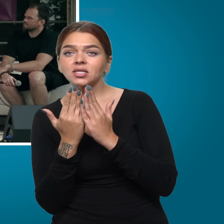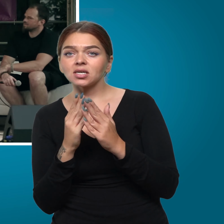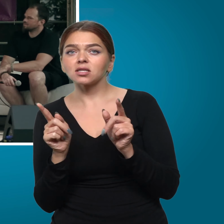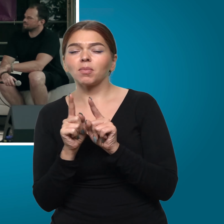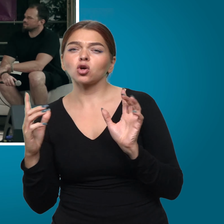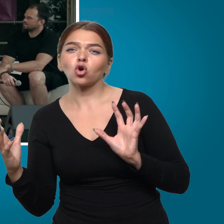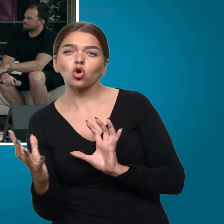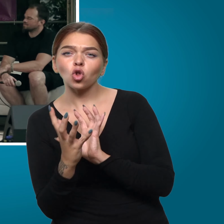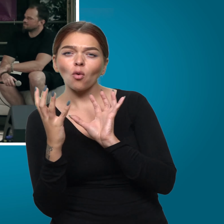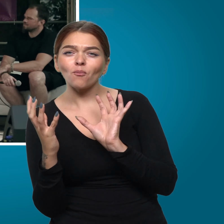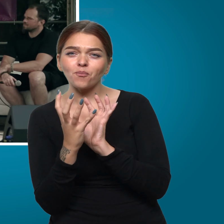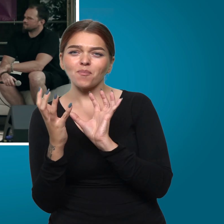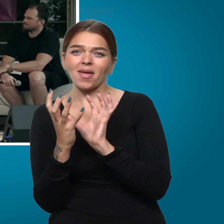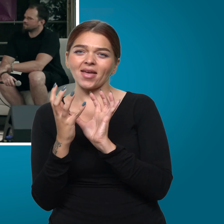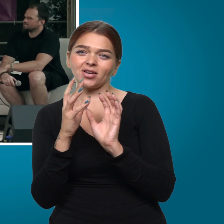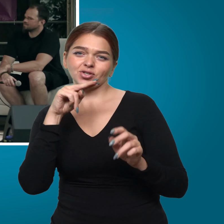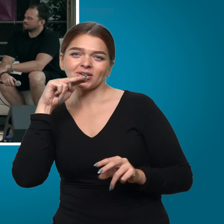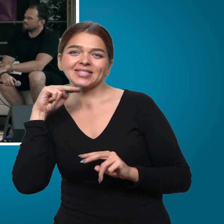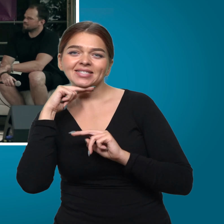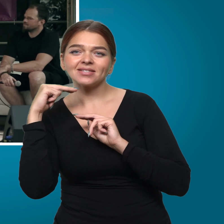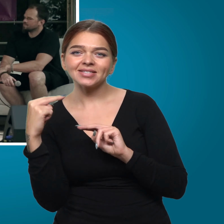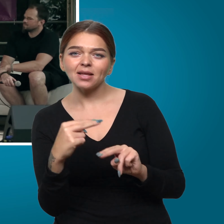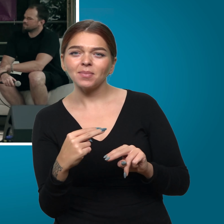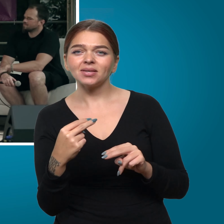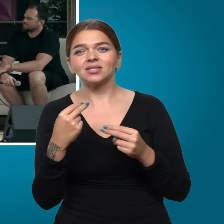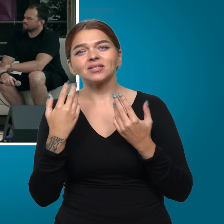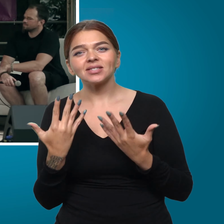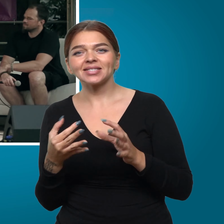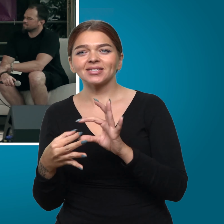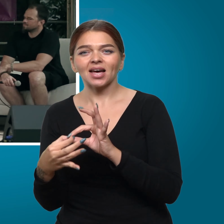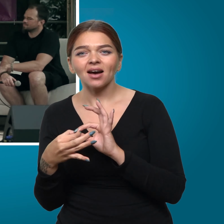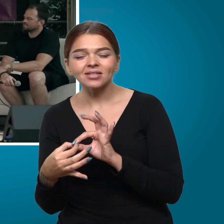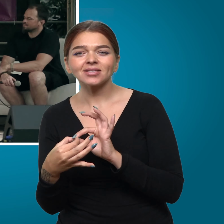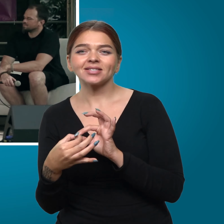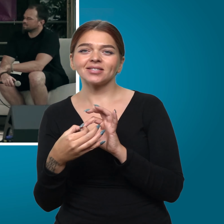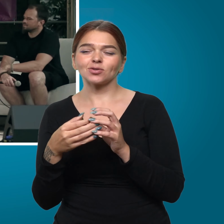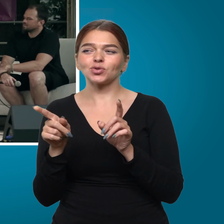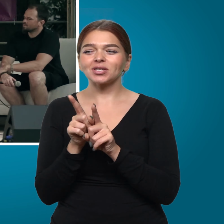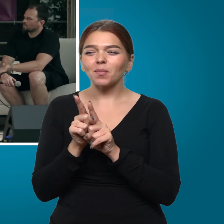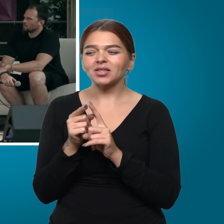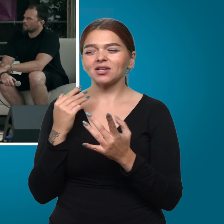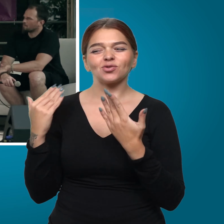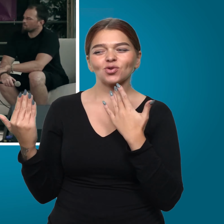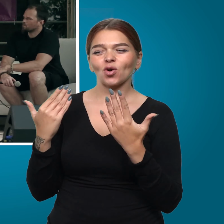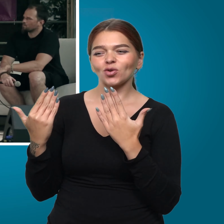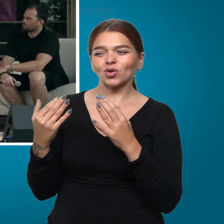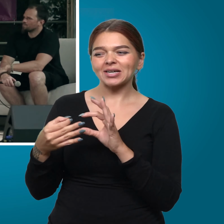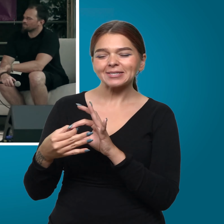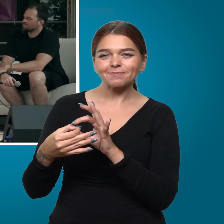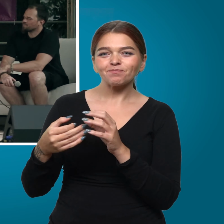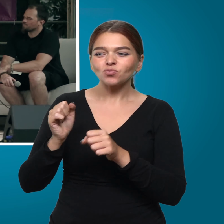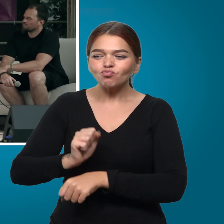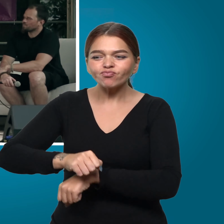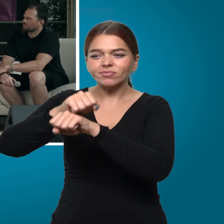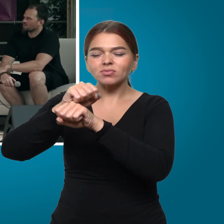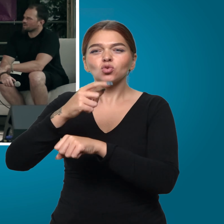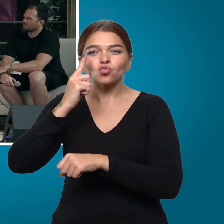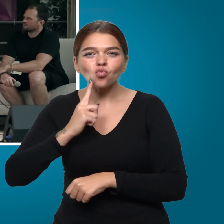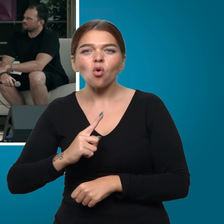perdėm galbūt globėjiškas santykis, kada irgi jau nori protestuoti, maištauti. Ar iš